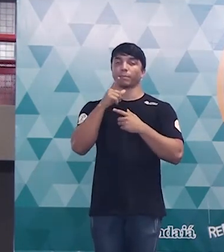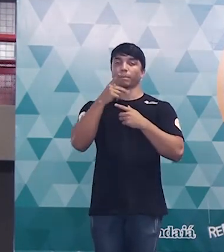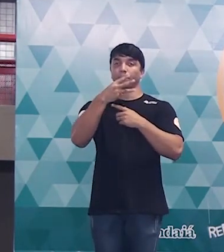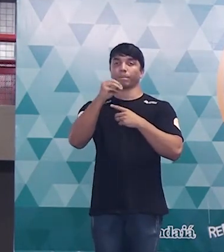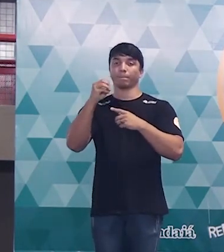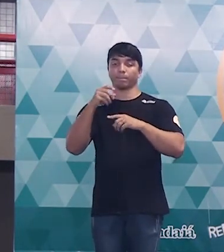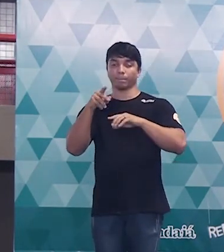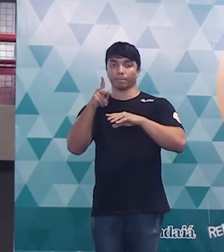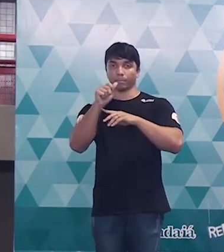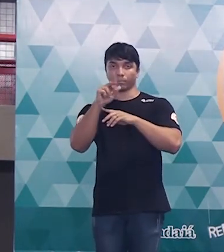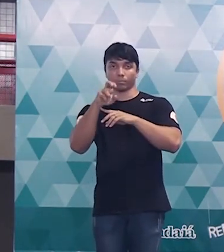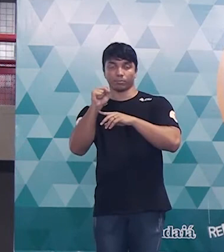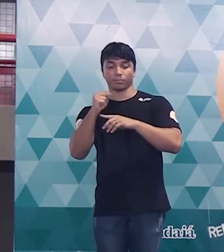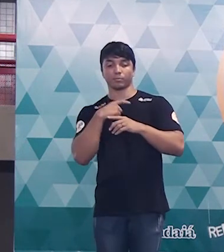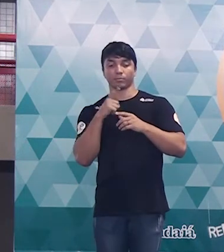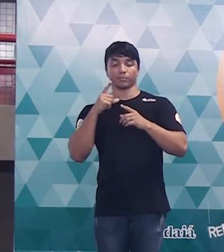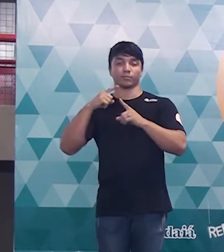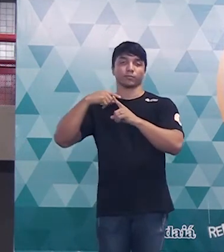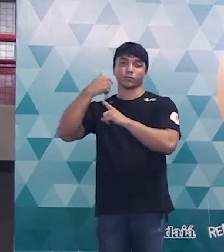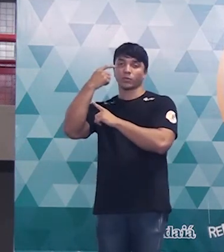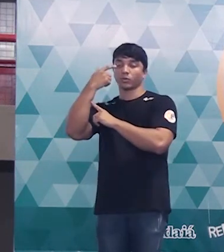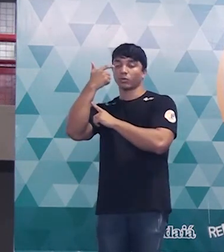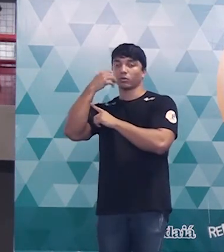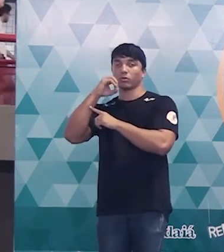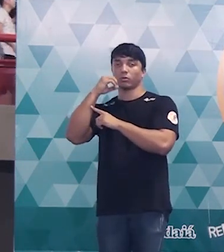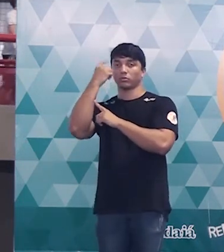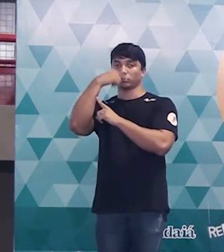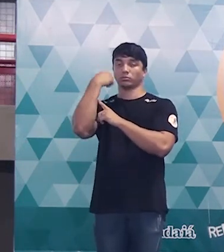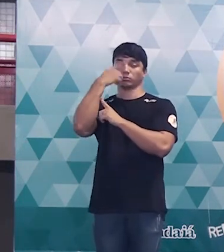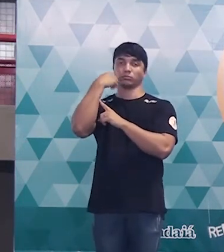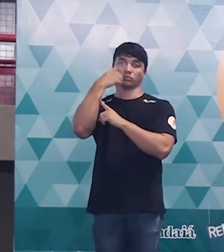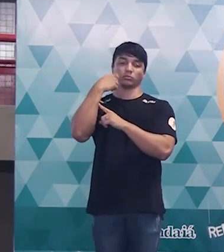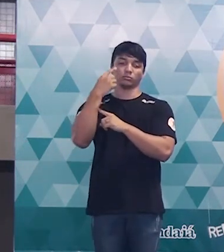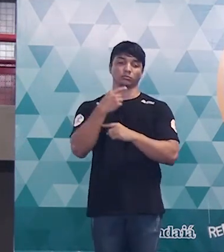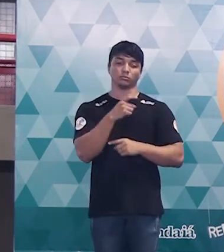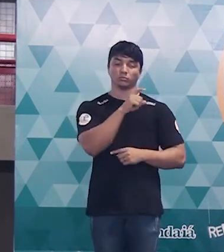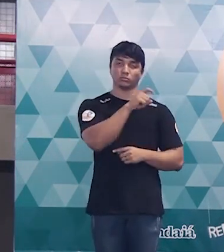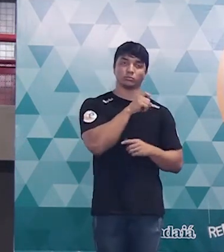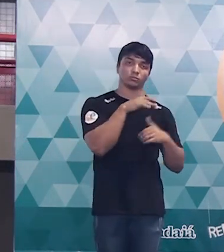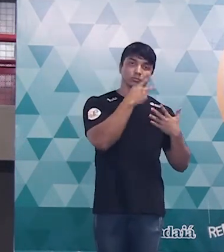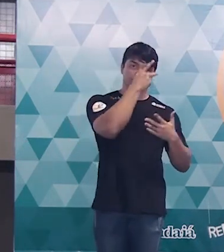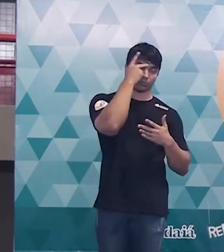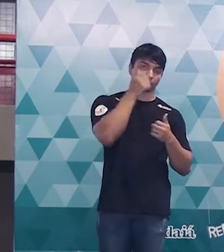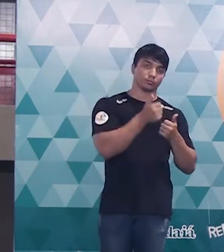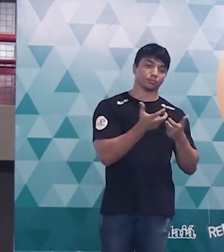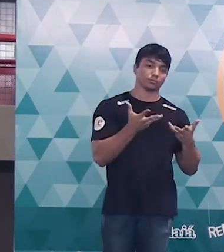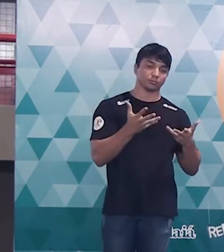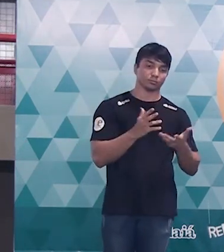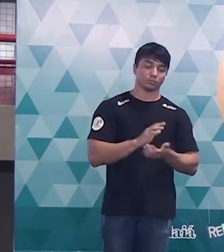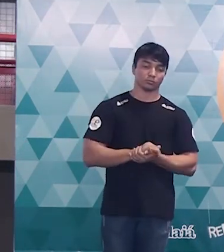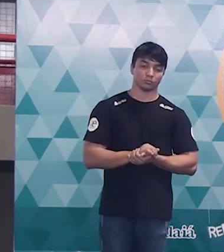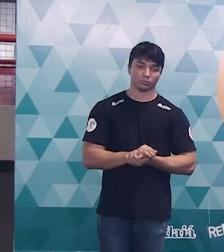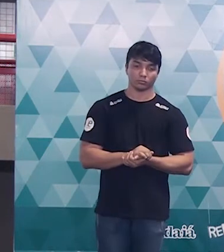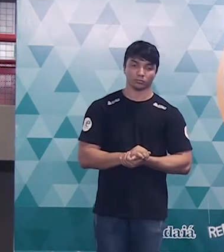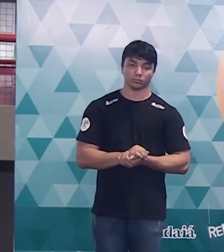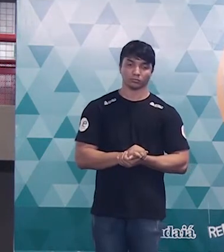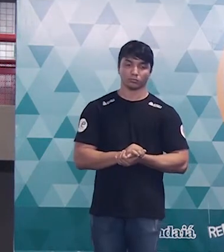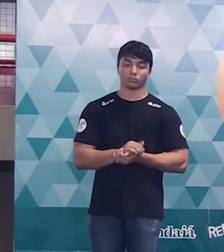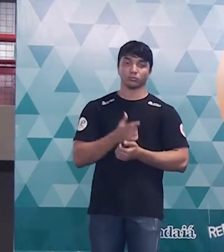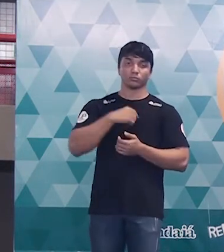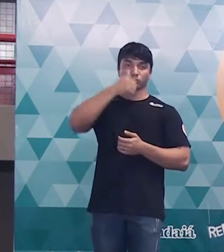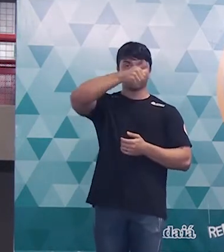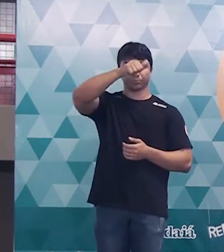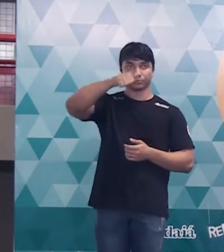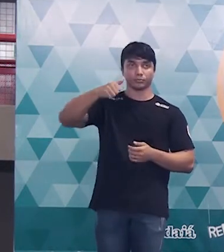pares de calçados, trabalhando 10 horas por dia? Bora ver então? A análise é